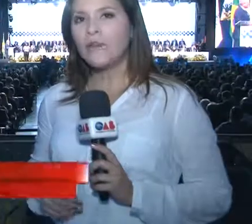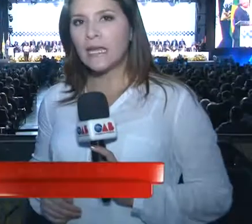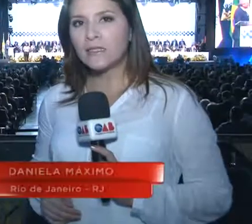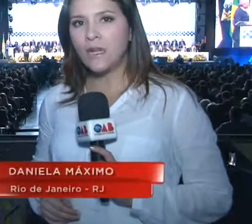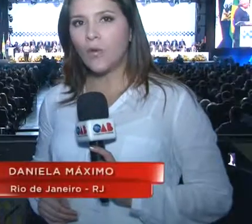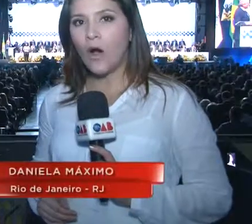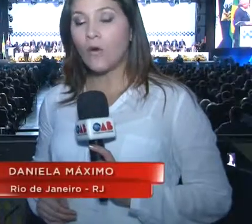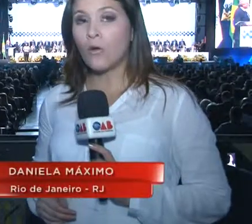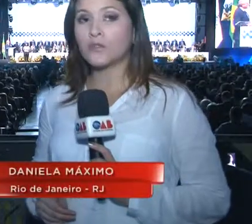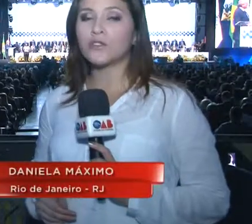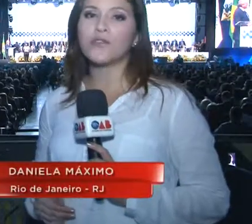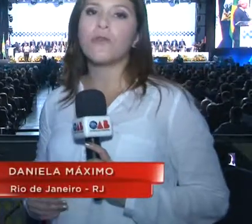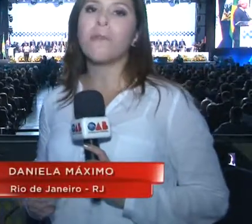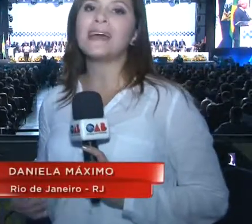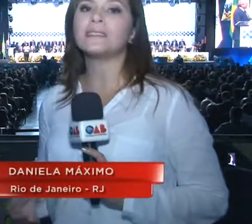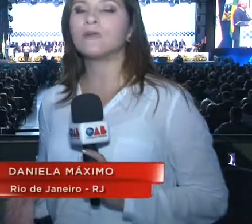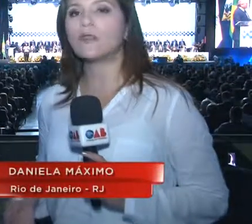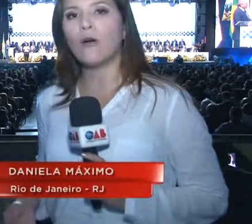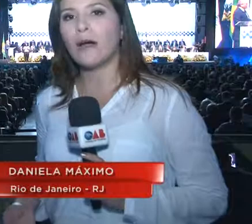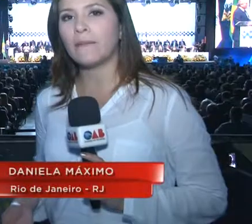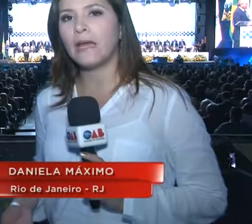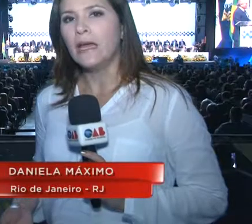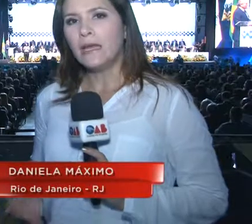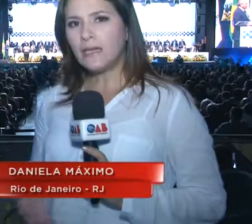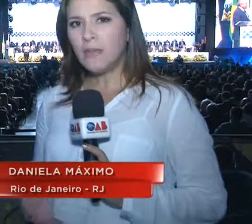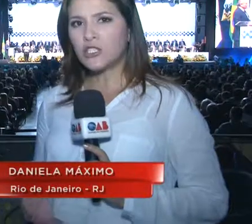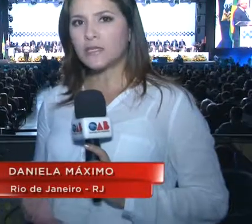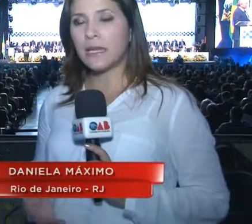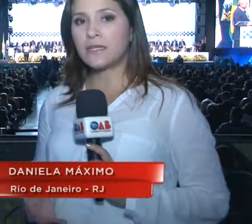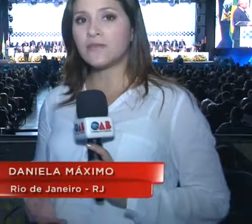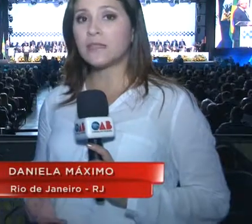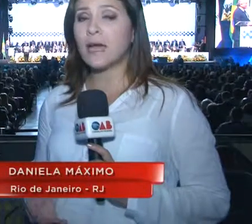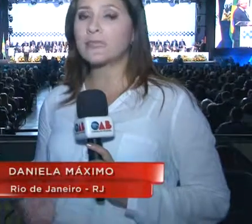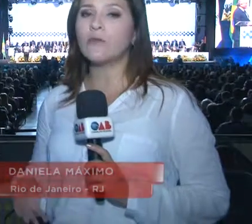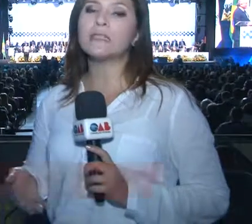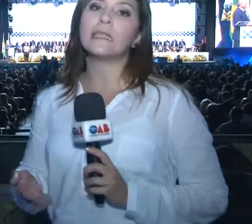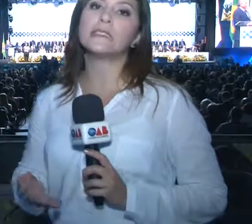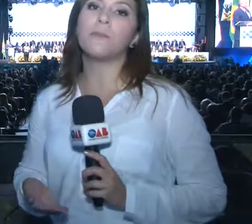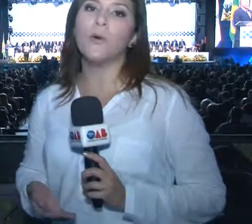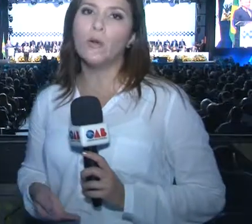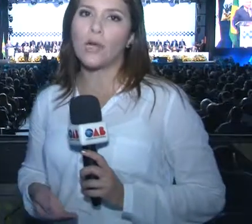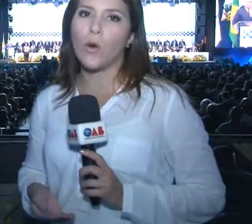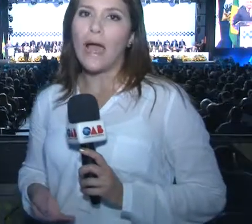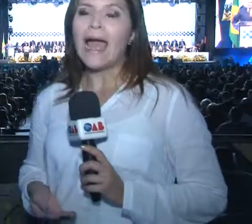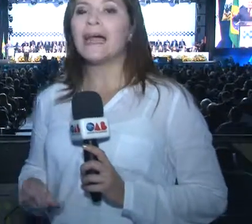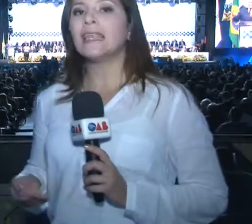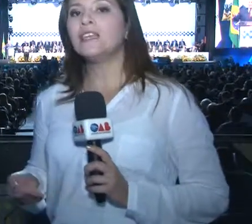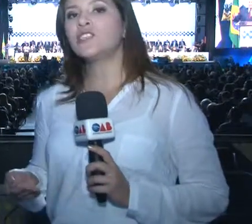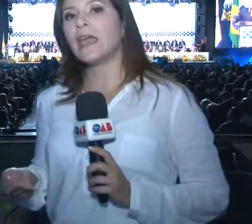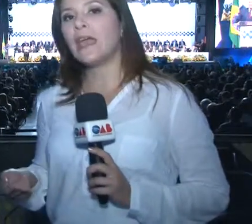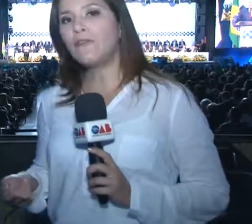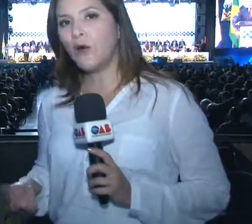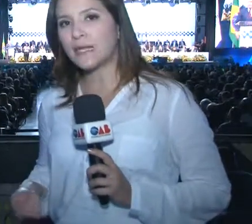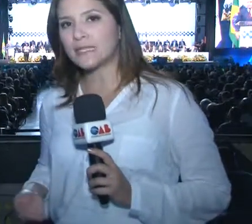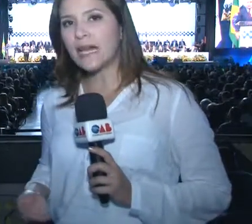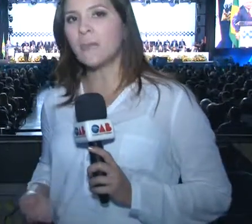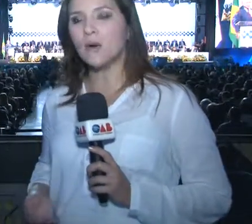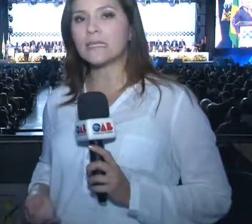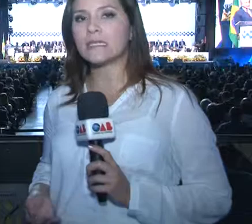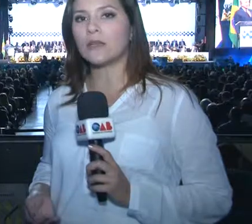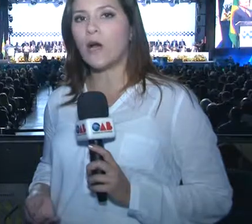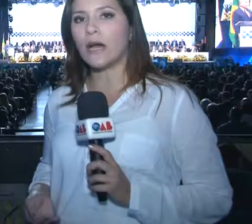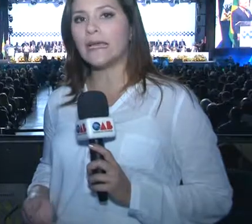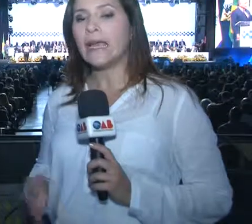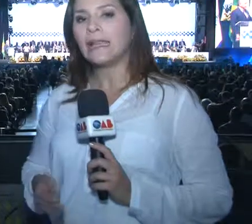A conferência é o órgão consultivo máximo da OAB e debate temas vitais ao interesse público, além de reforçar